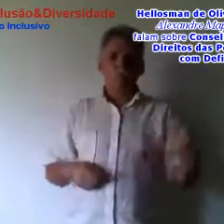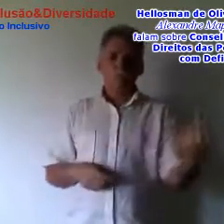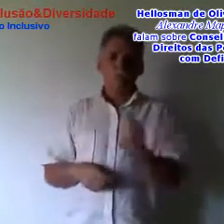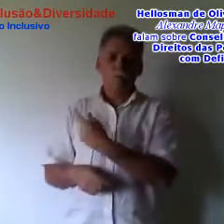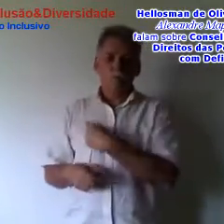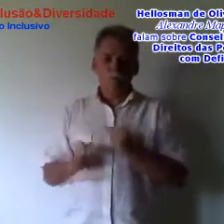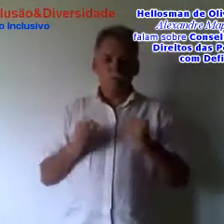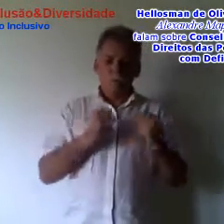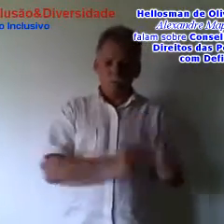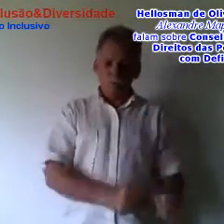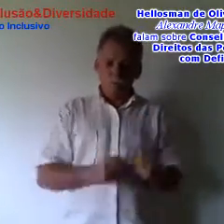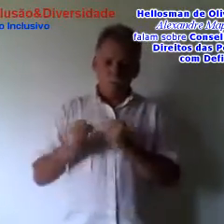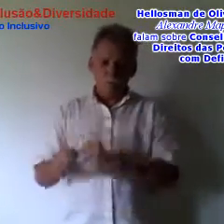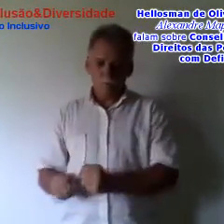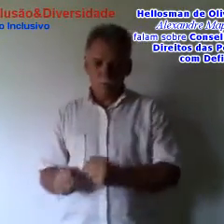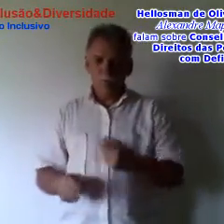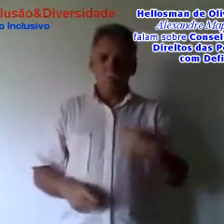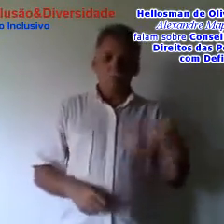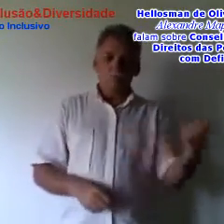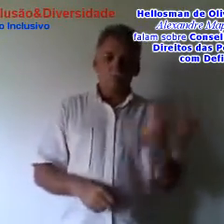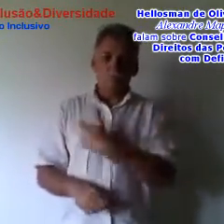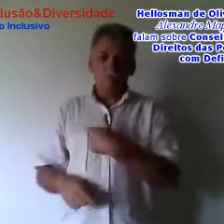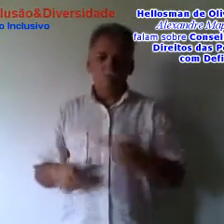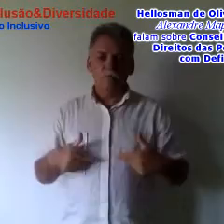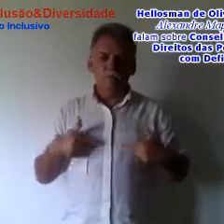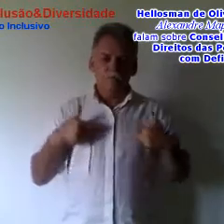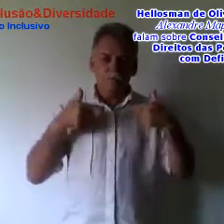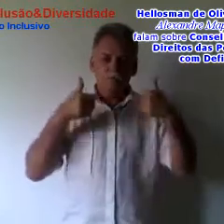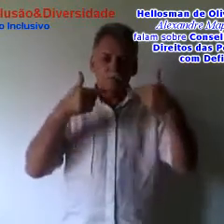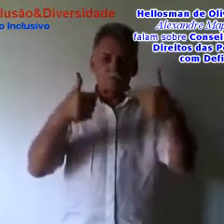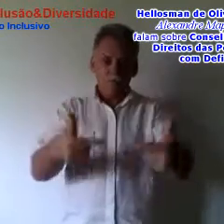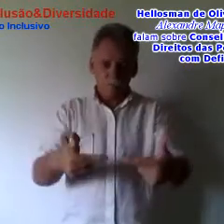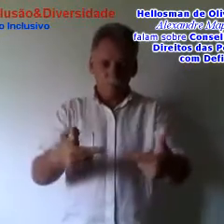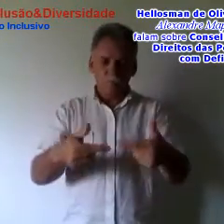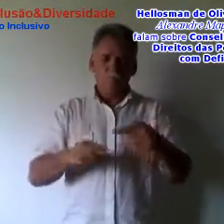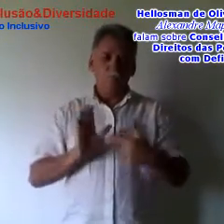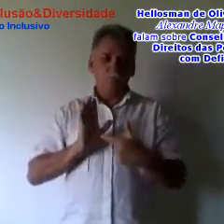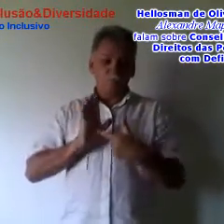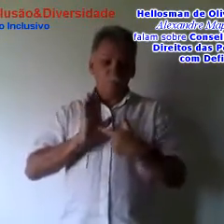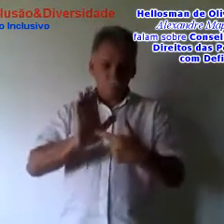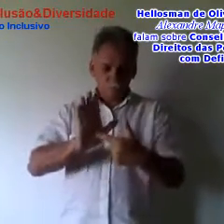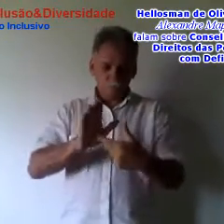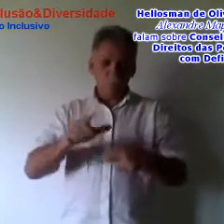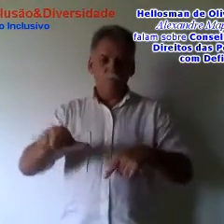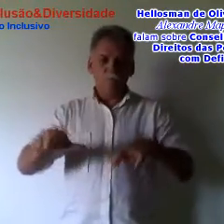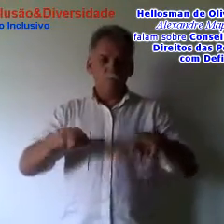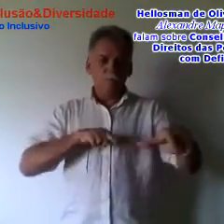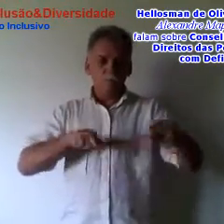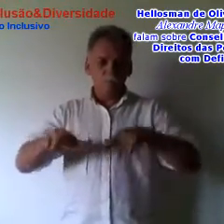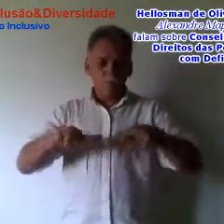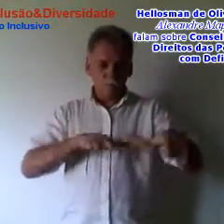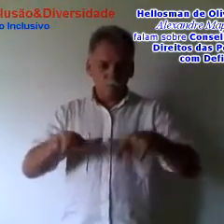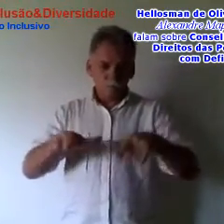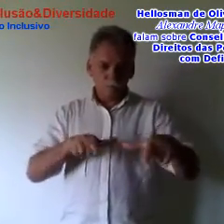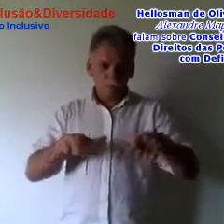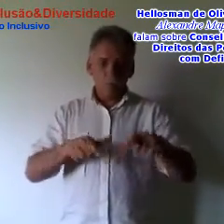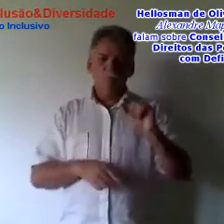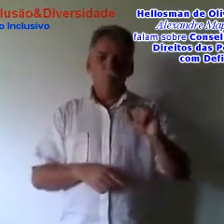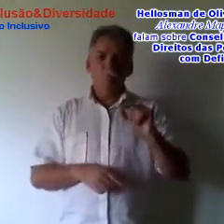poderio, nosso papel na defesa de direitos, né? E é um trabalho que